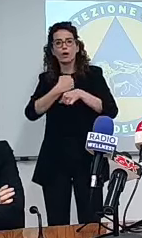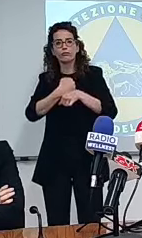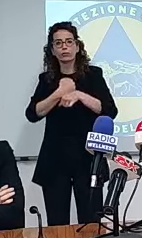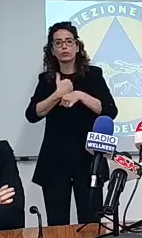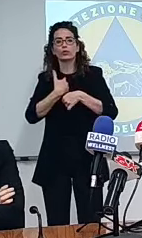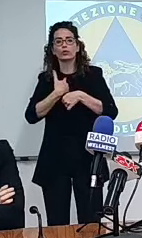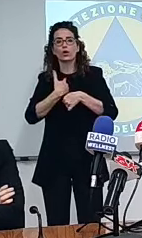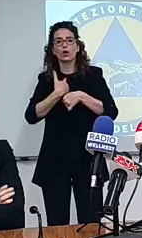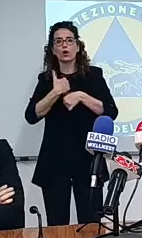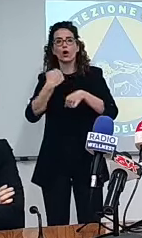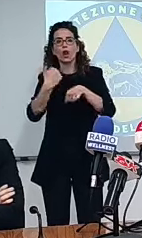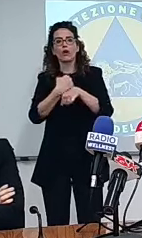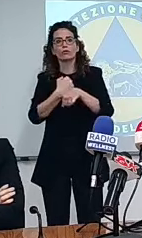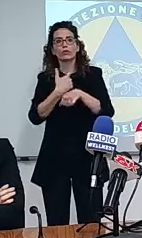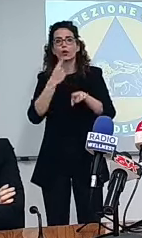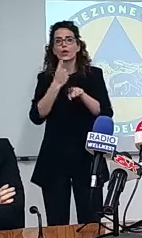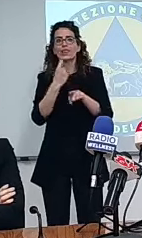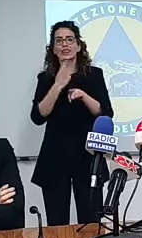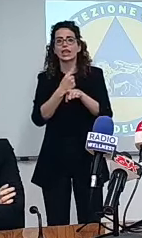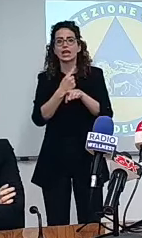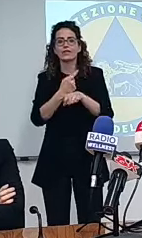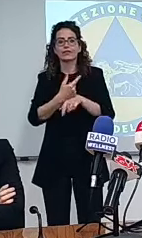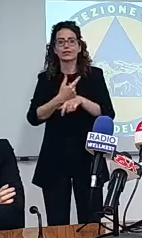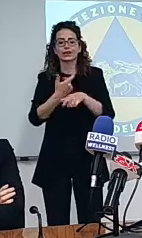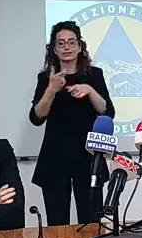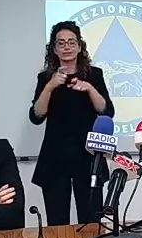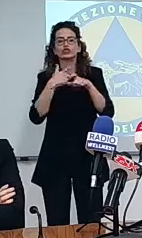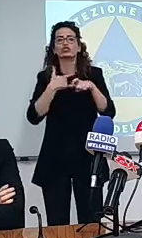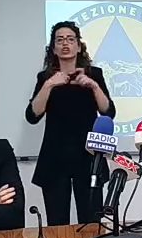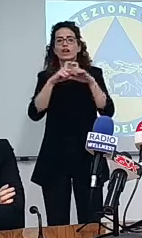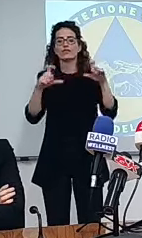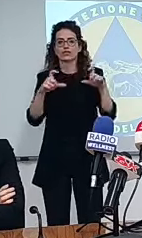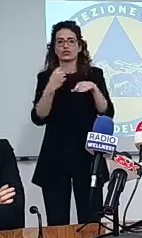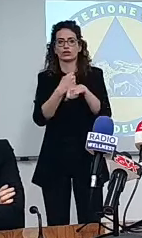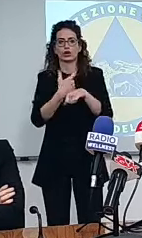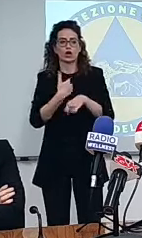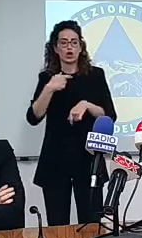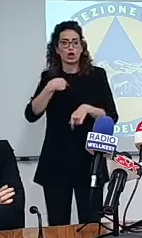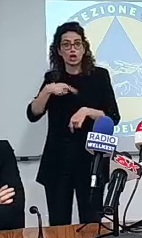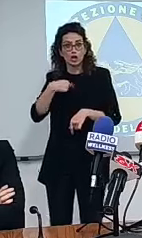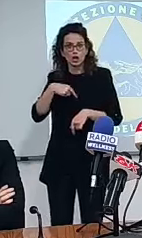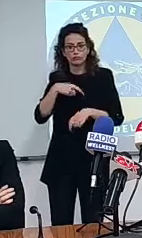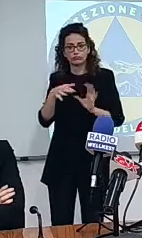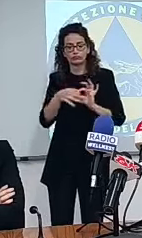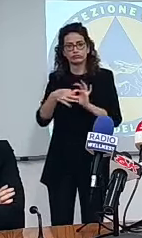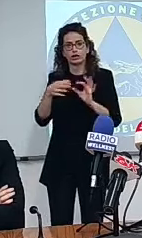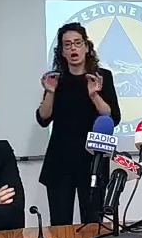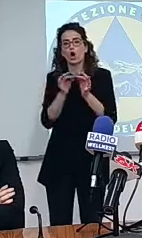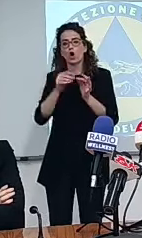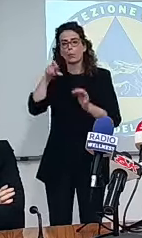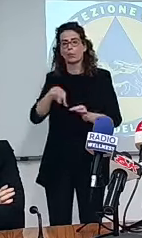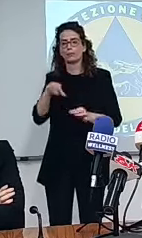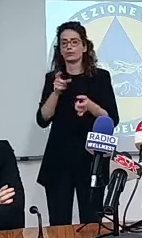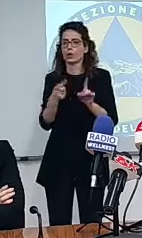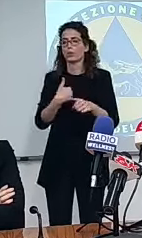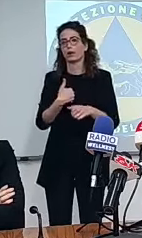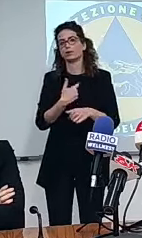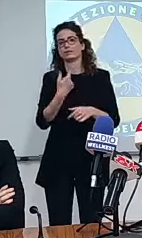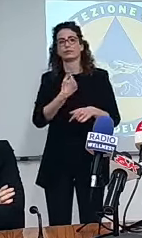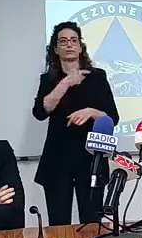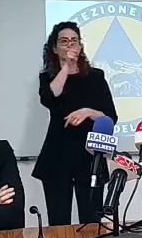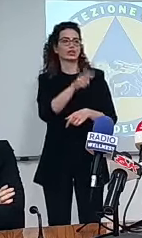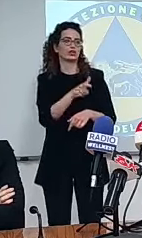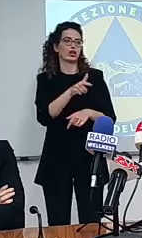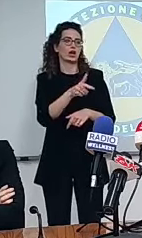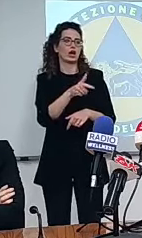del farmaco che si chiama vaccino. Io non sono per l'obbligatorietà, però neanche che uno mi dica che ha fatto il corso di guardia